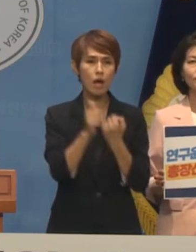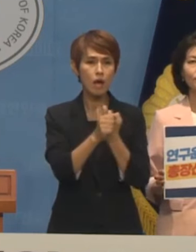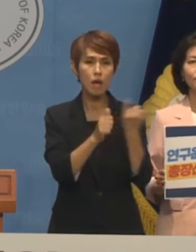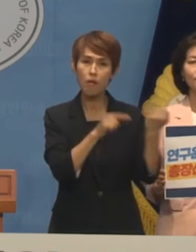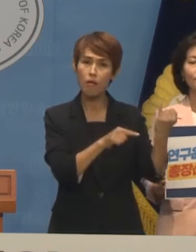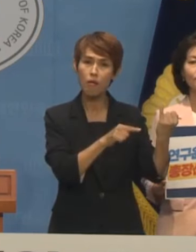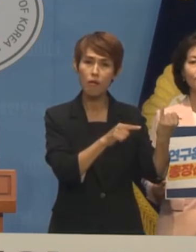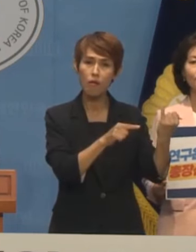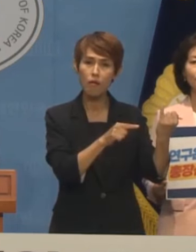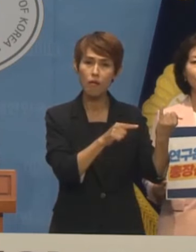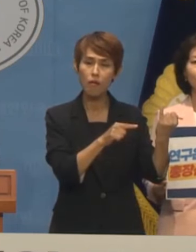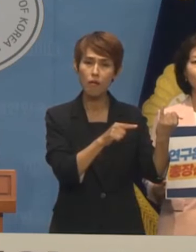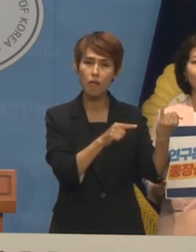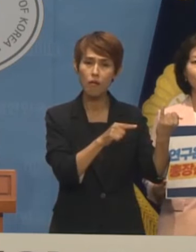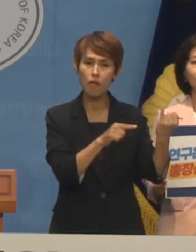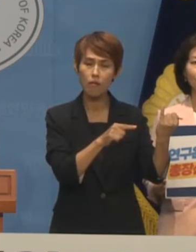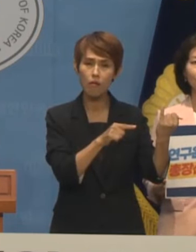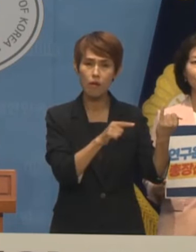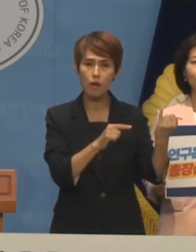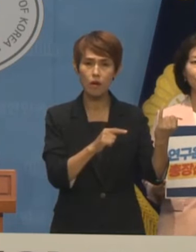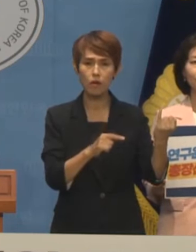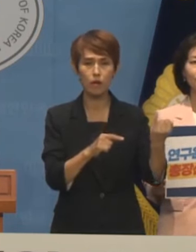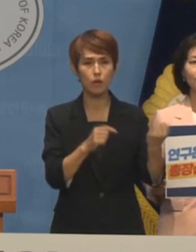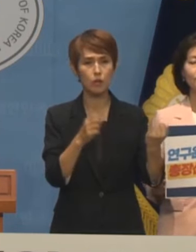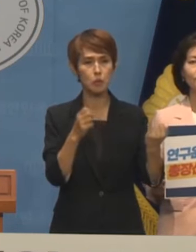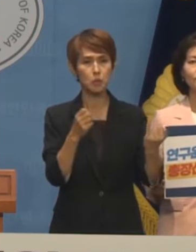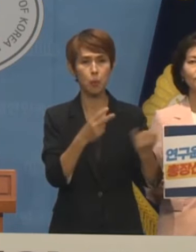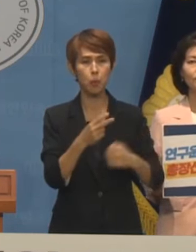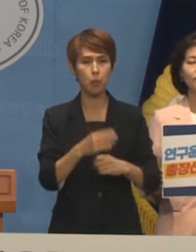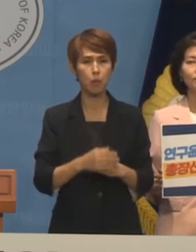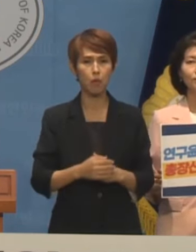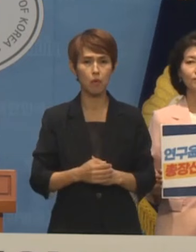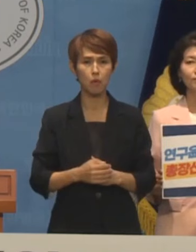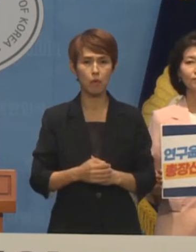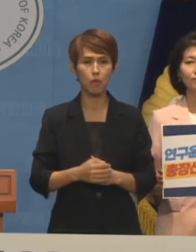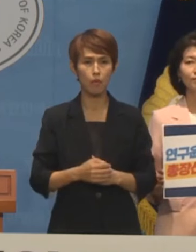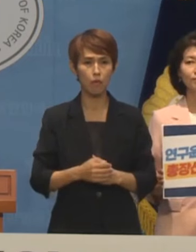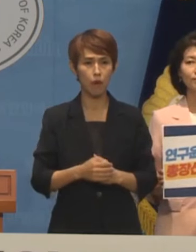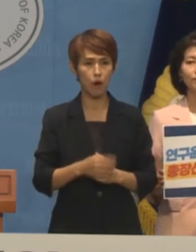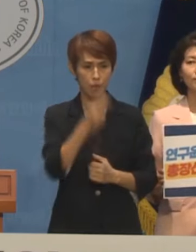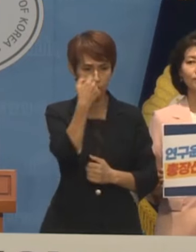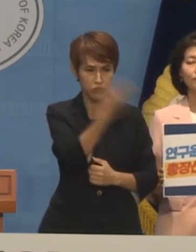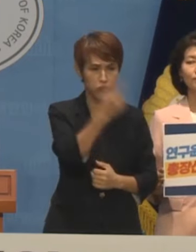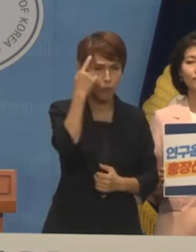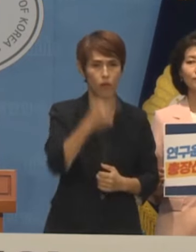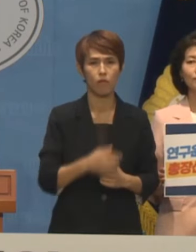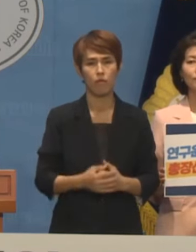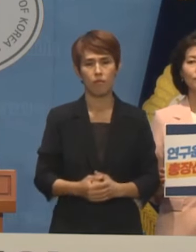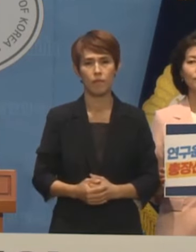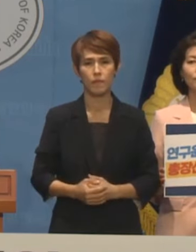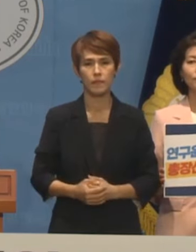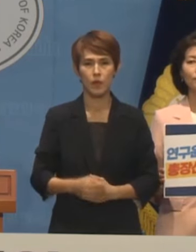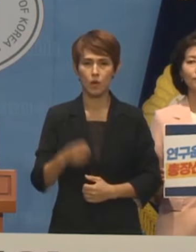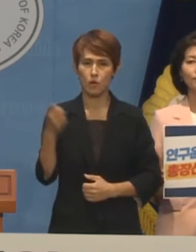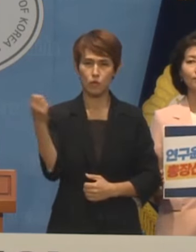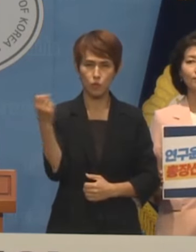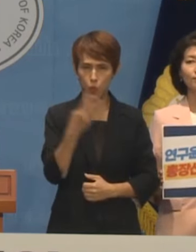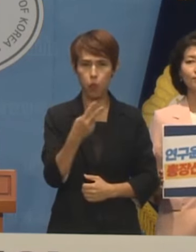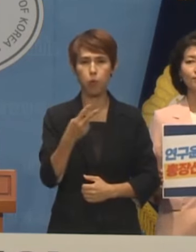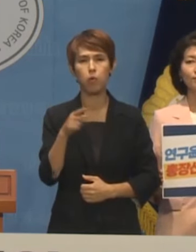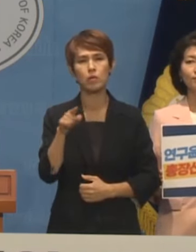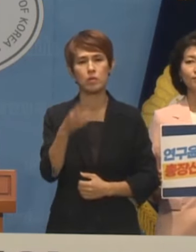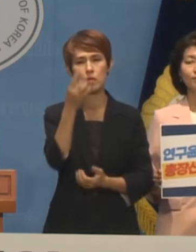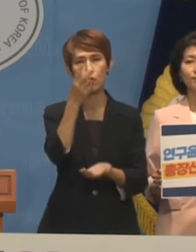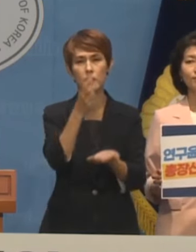김건희한테만큼은 우리가 합의한 원칙이 자꾸 왜곡당하는지 물은 바가 있습니다. 그런데 오늘 또 다시 그